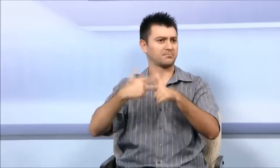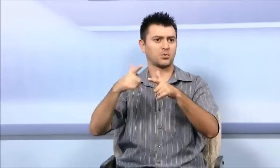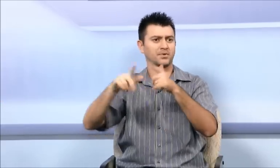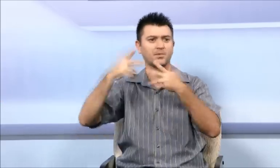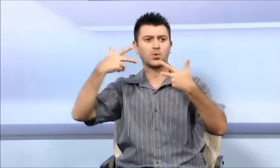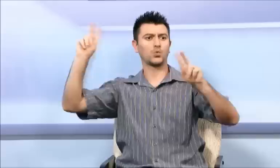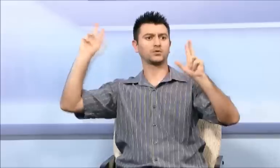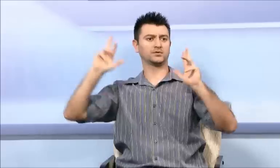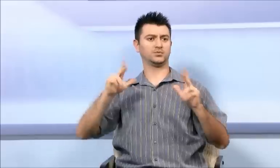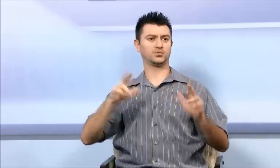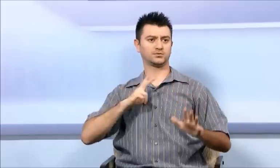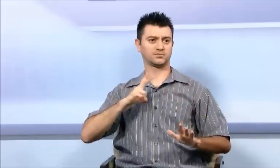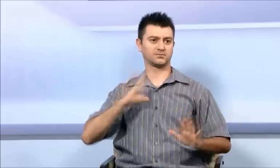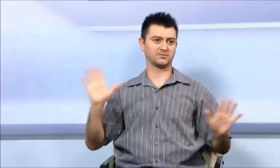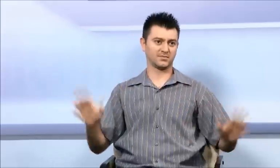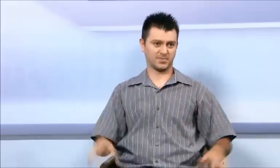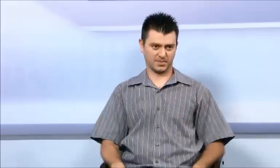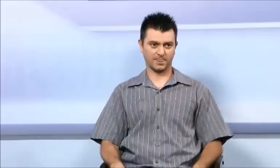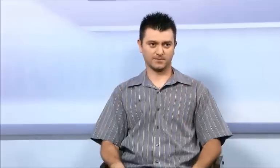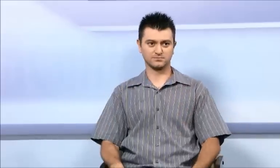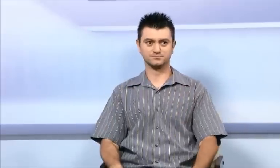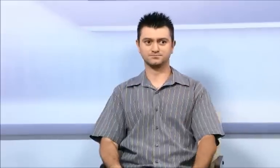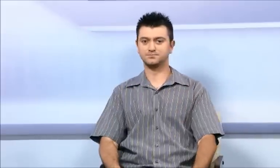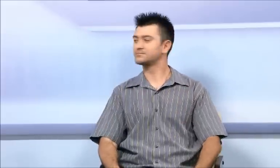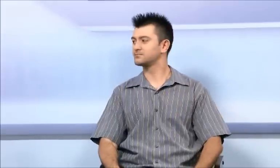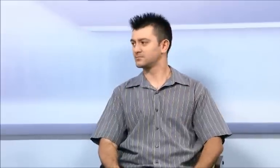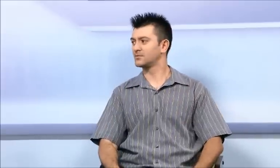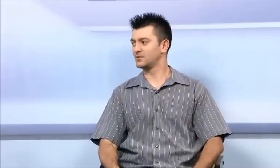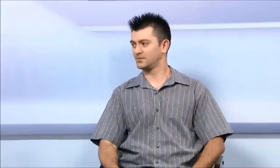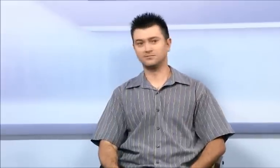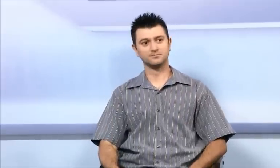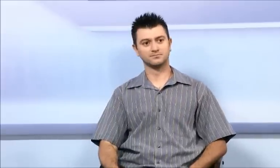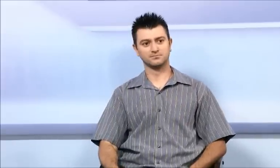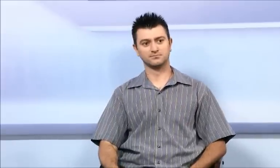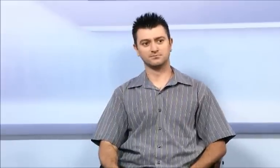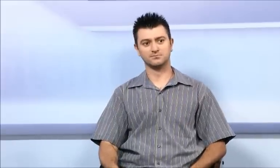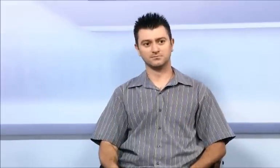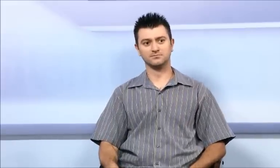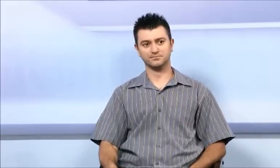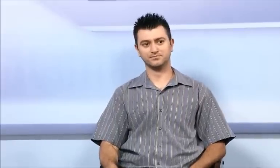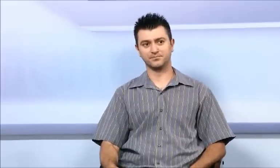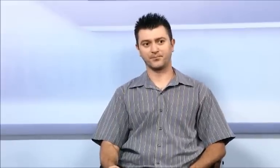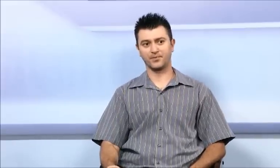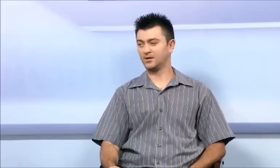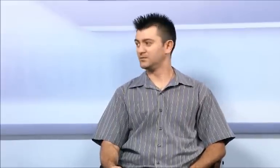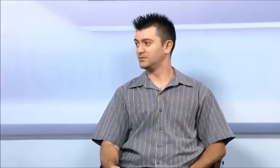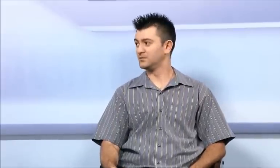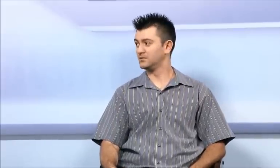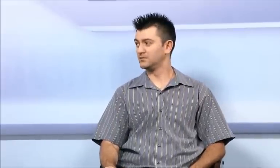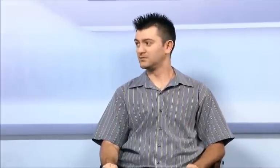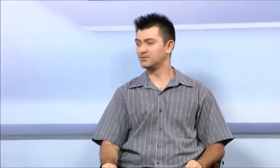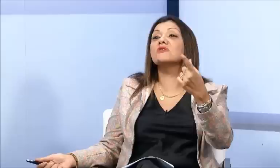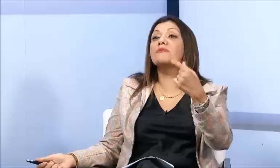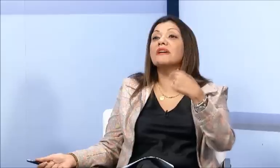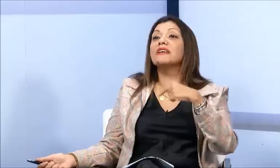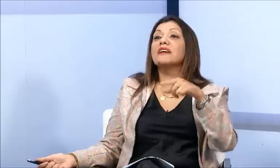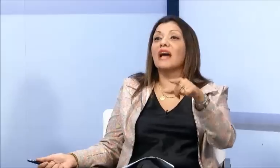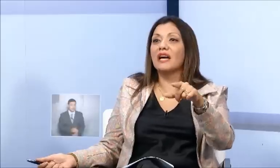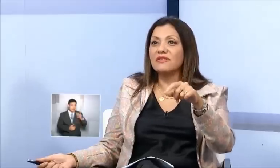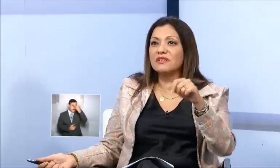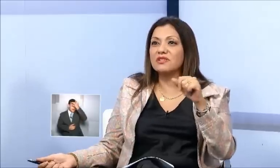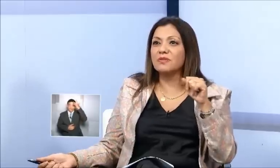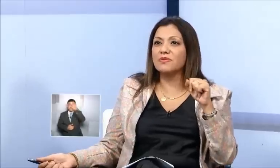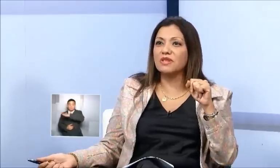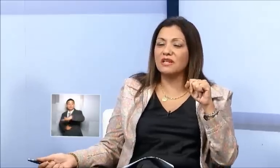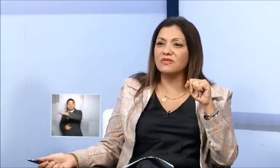nada relacionado à comunicação, né? Outras coisas particulares, que a gente teve alguns problemas, mas a gente tá até hoje juntos. E as pessoas, como é que